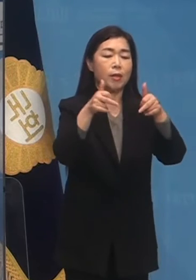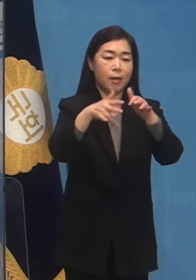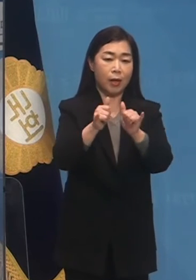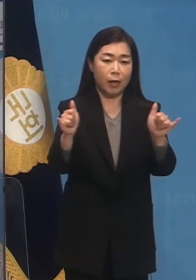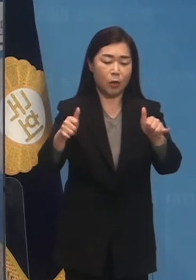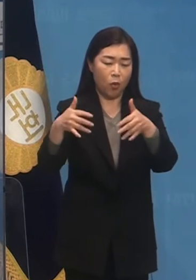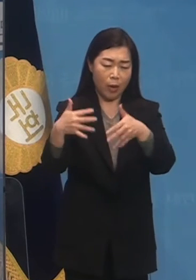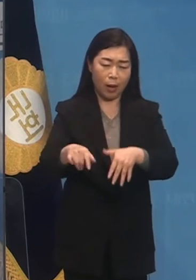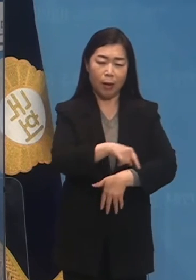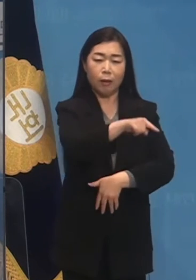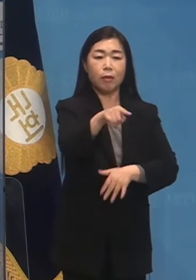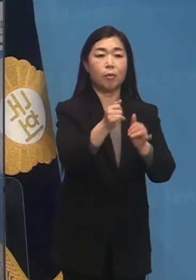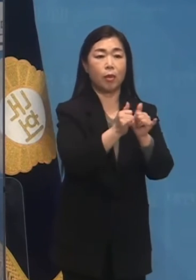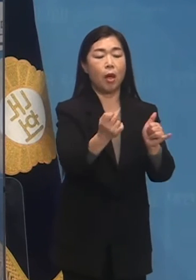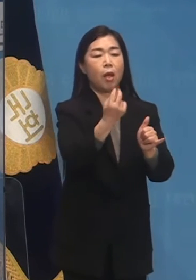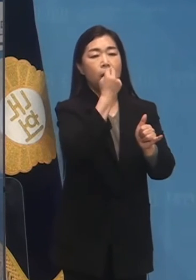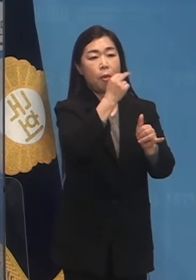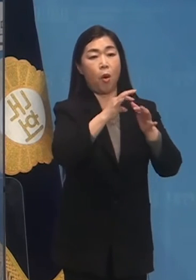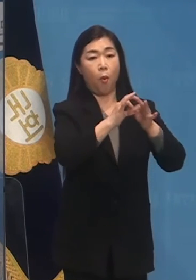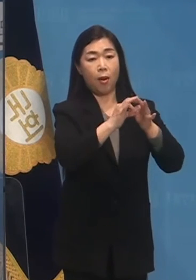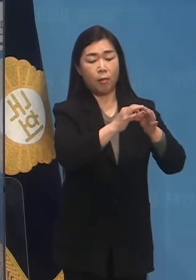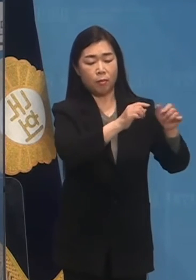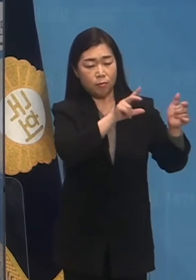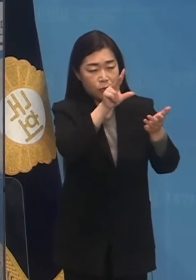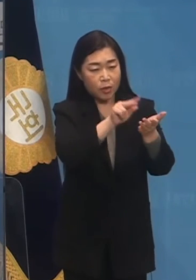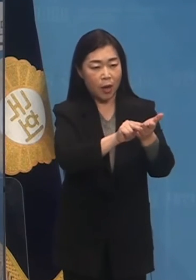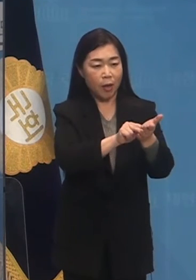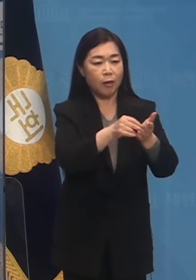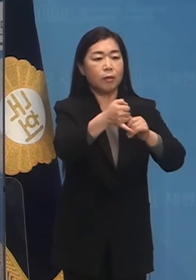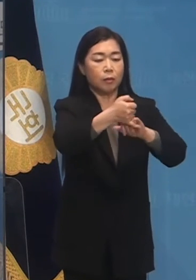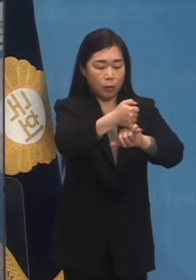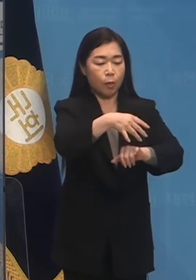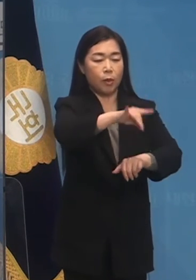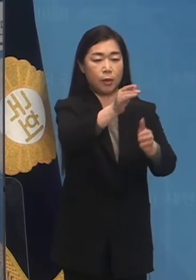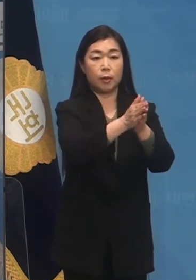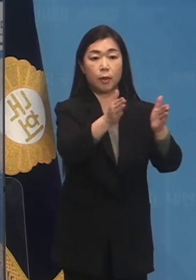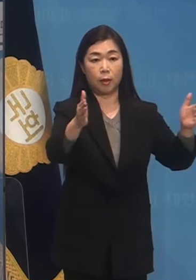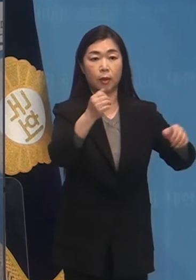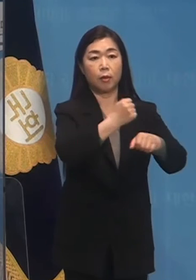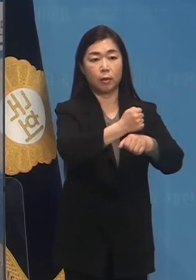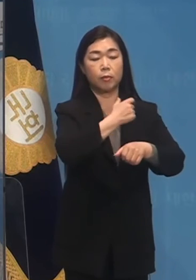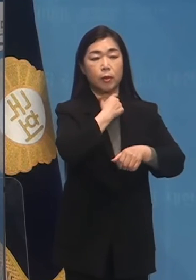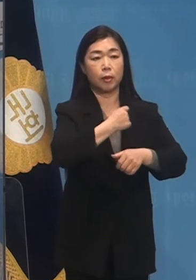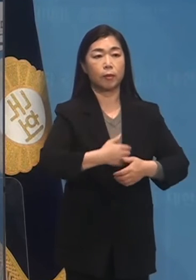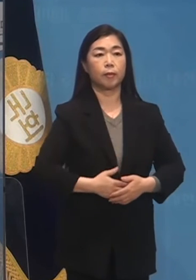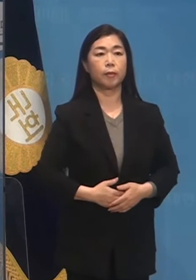사회적 약자들에게 생명에 관계된 질환부터 시작해 나가겠습니다.